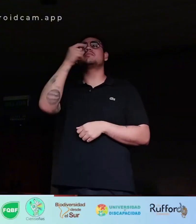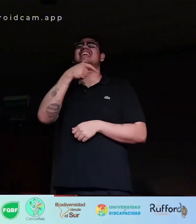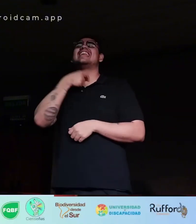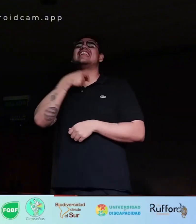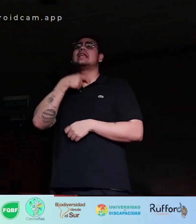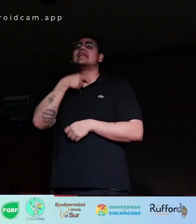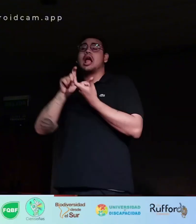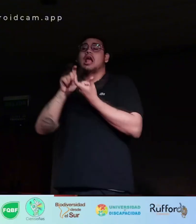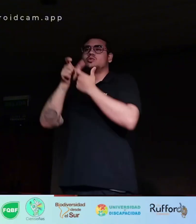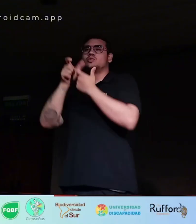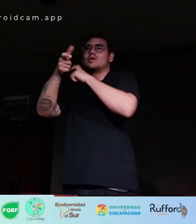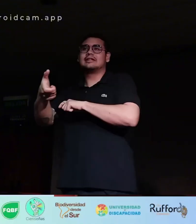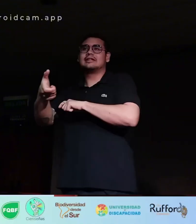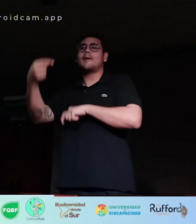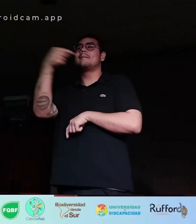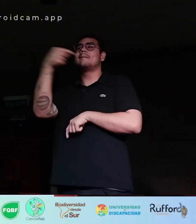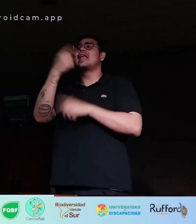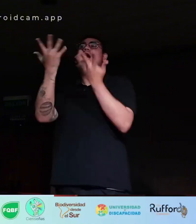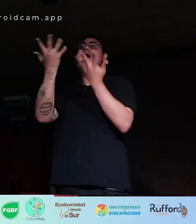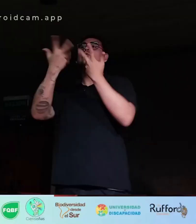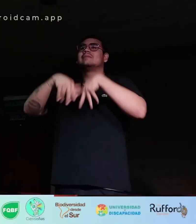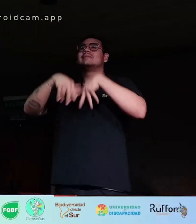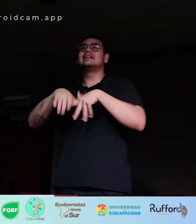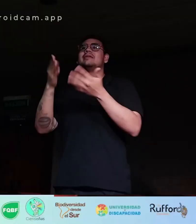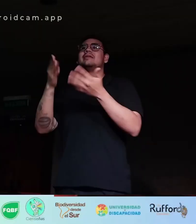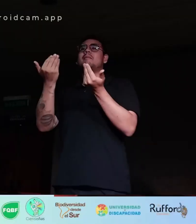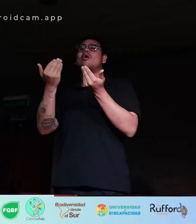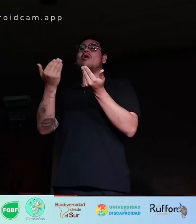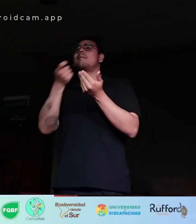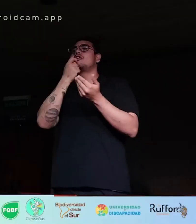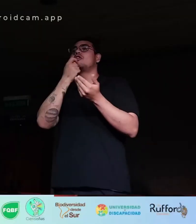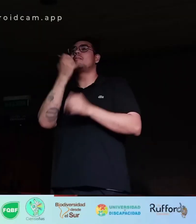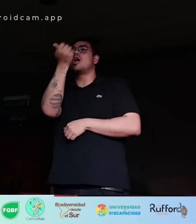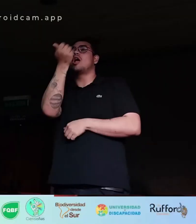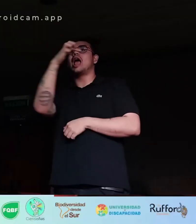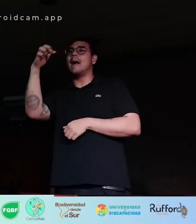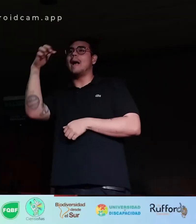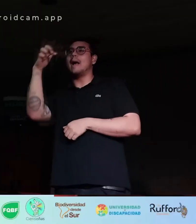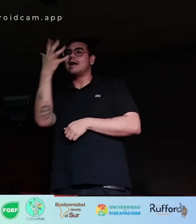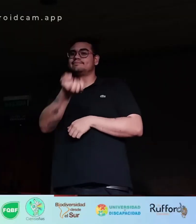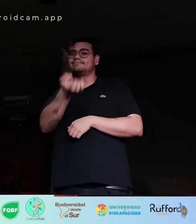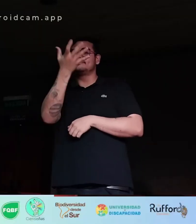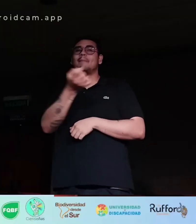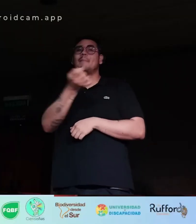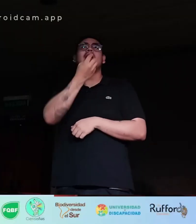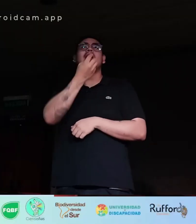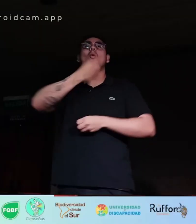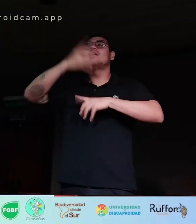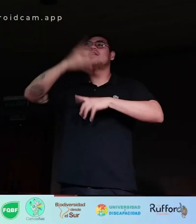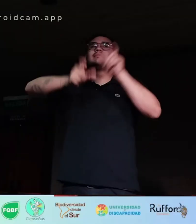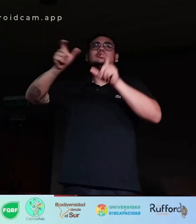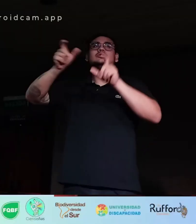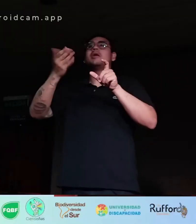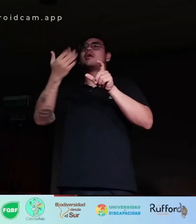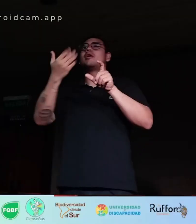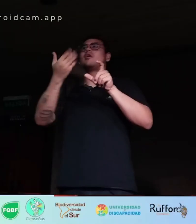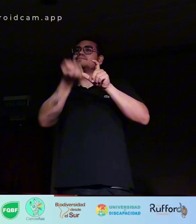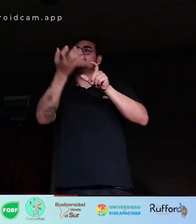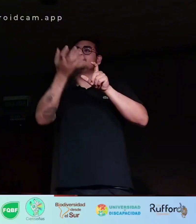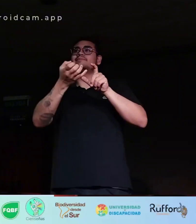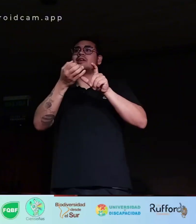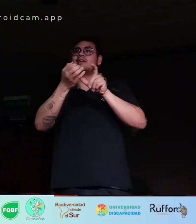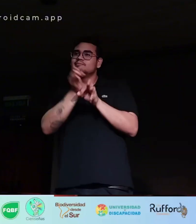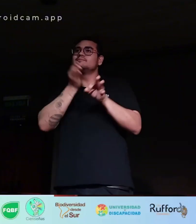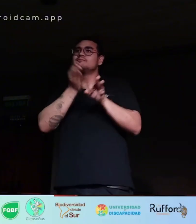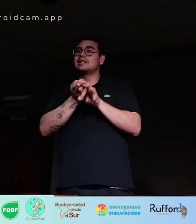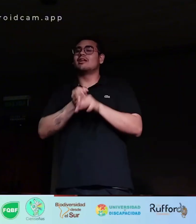computadora y esa sería la fase de que cualquier persona la pueda usar y entrenarla para seguir mejorándola. Falta para